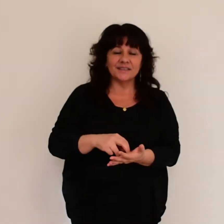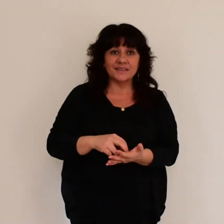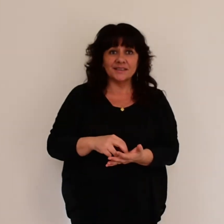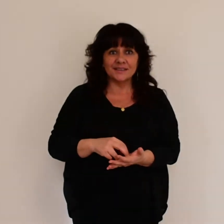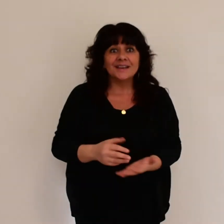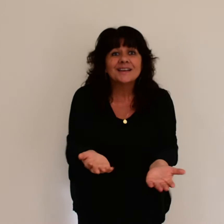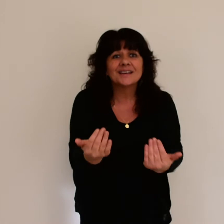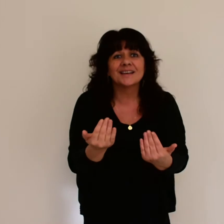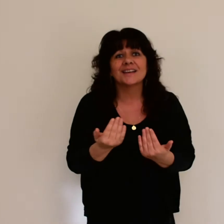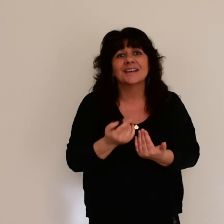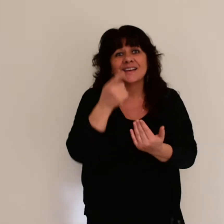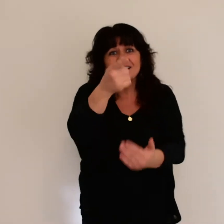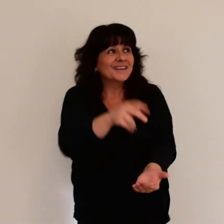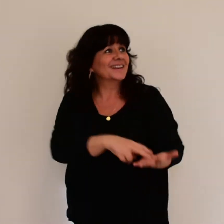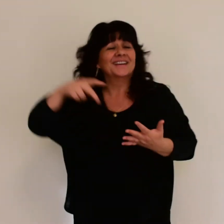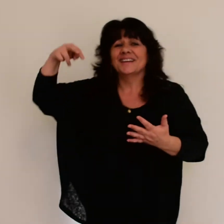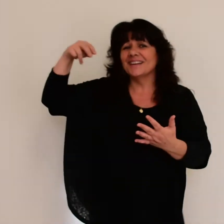Jubile, cri de joie,